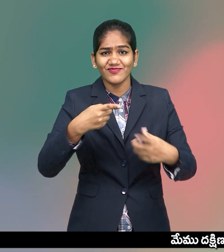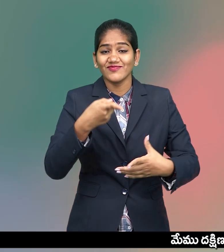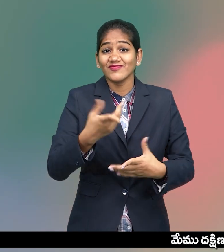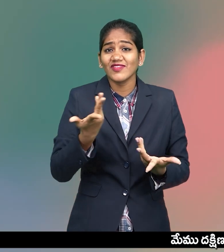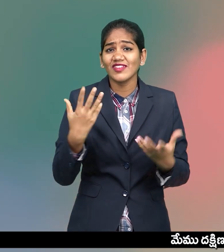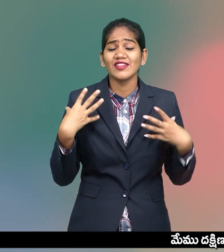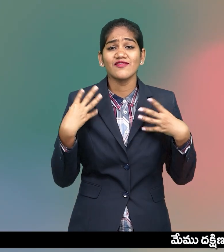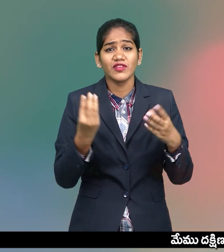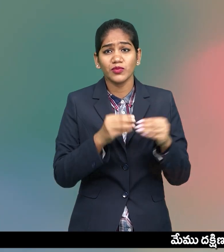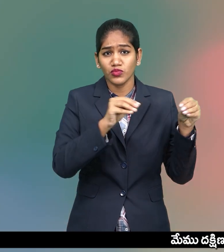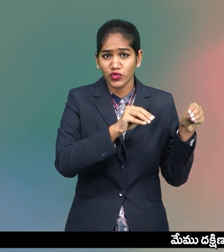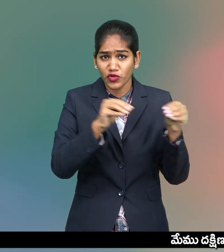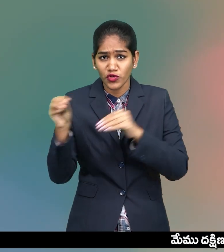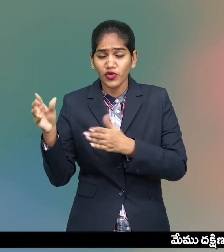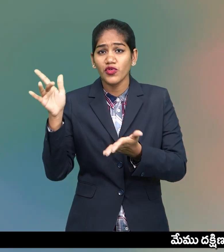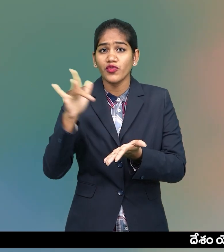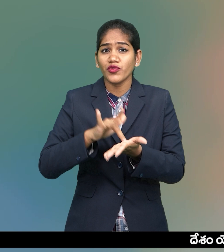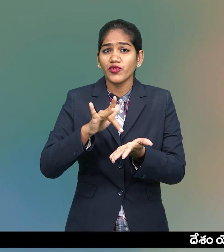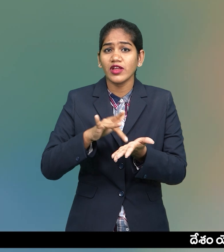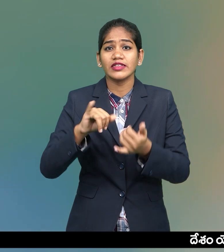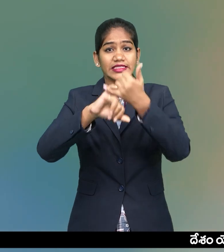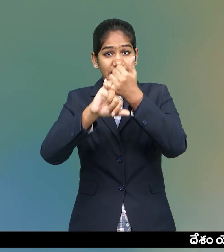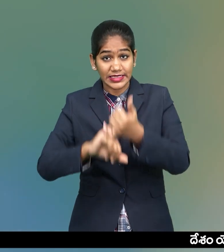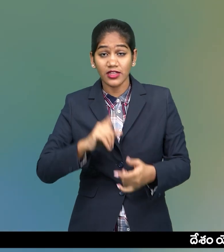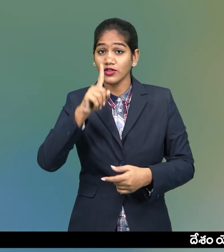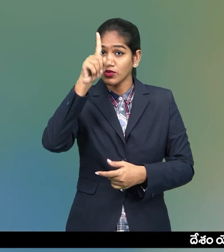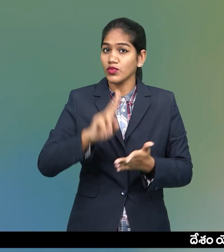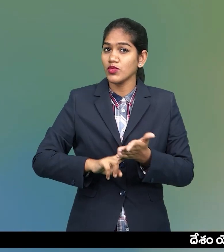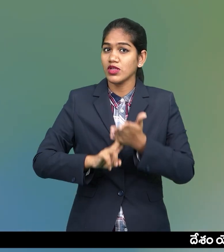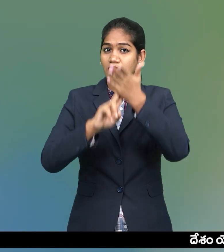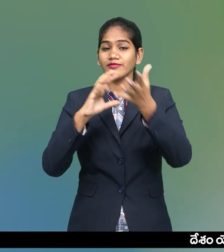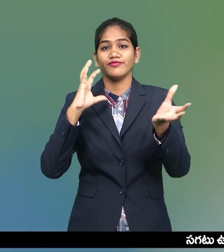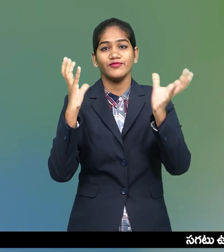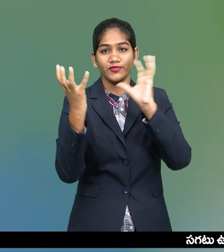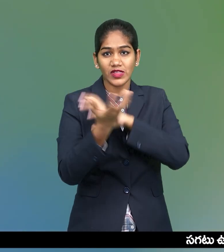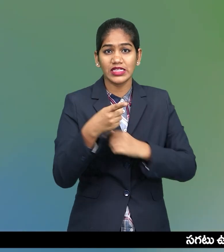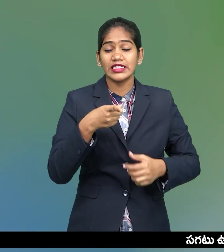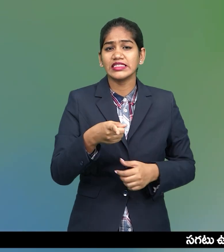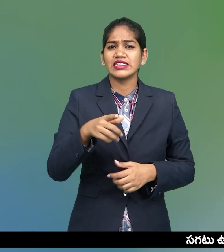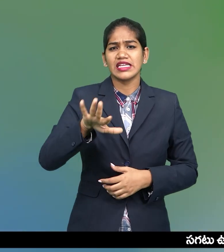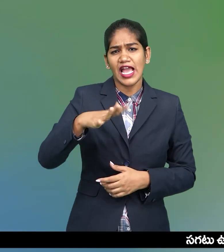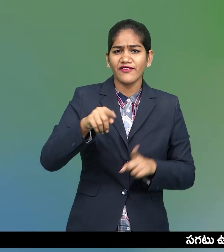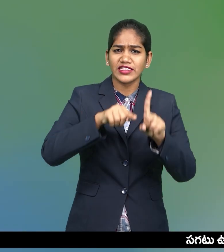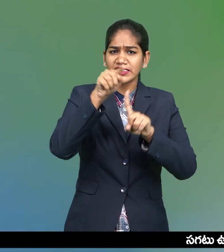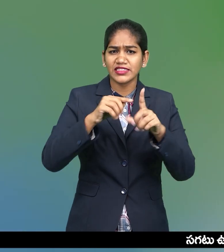మేము దక్షిణం నుండి తరలిస్తున్నప్పుడు దేశం యొక్క ఉత్తర భాగానికి సగటు ఉష్ణోగ్రత పెరుగుతుంది.